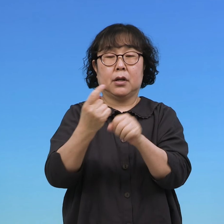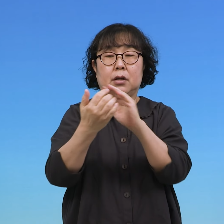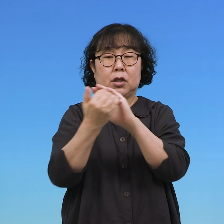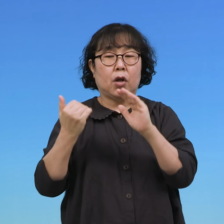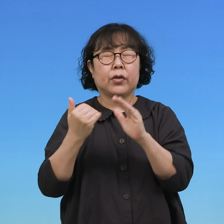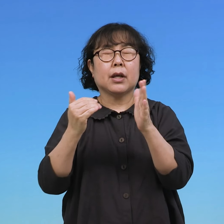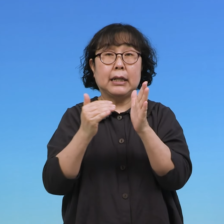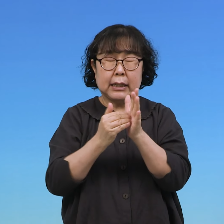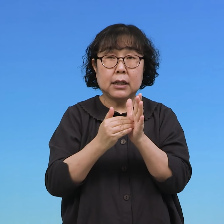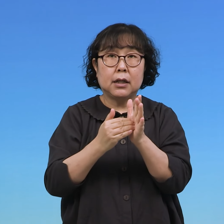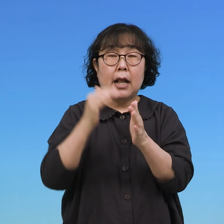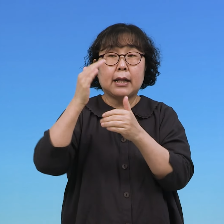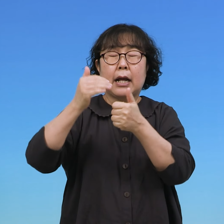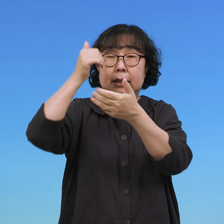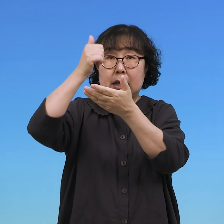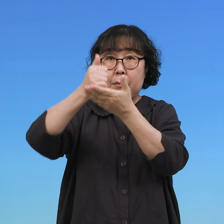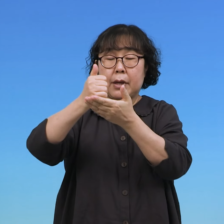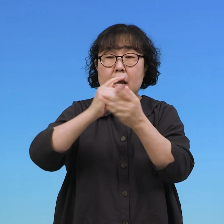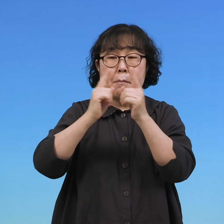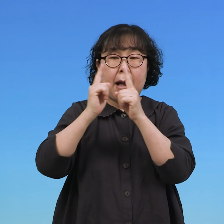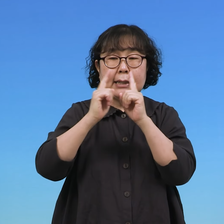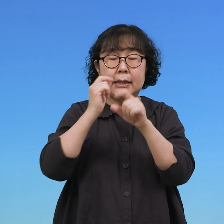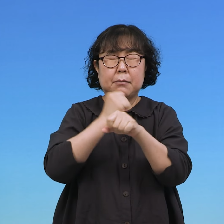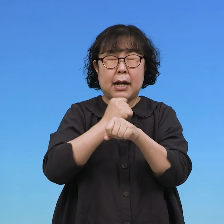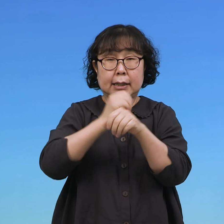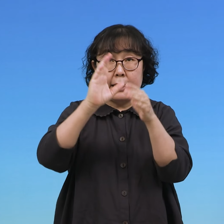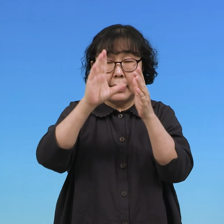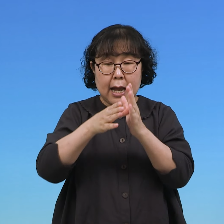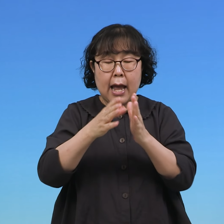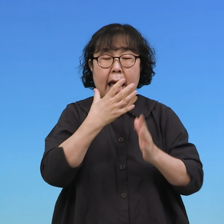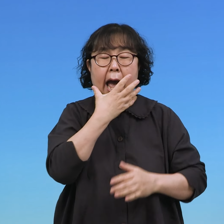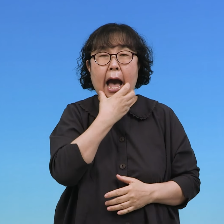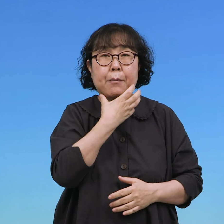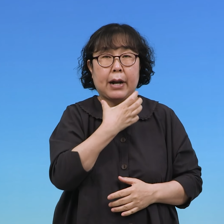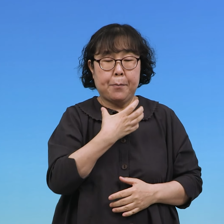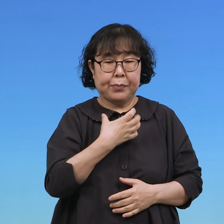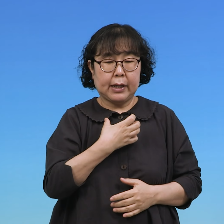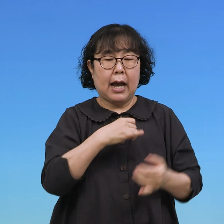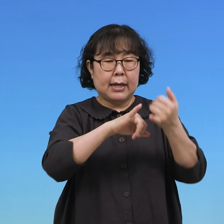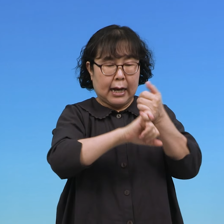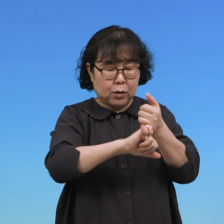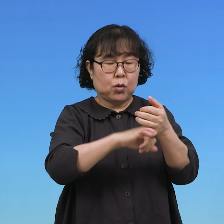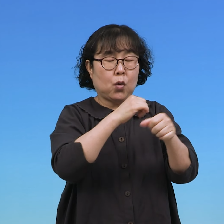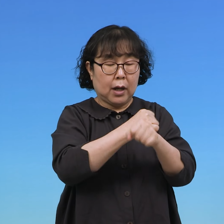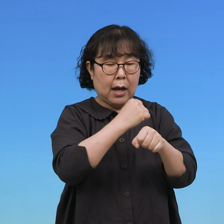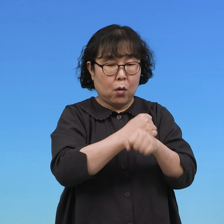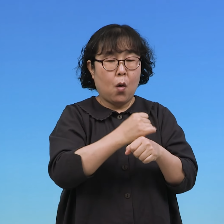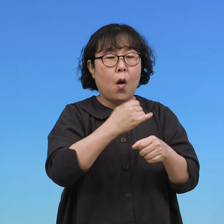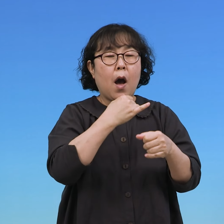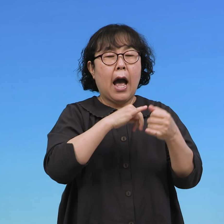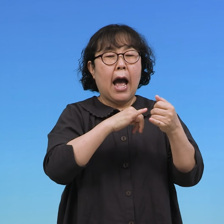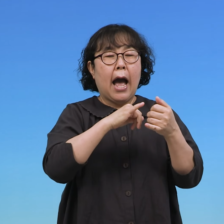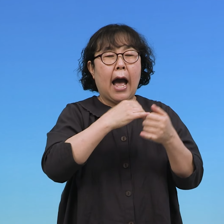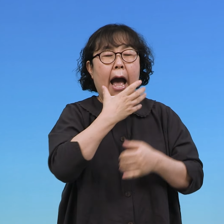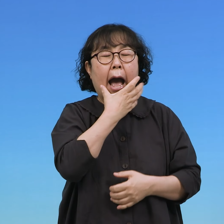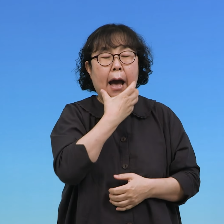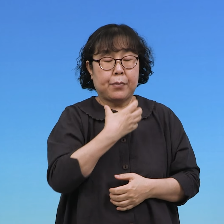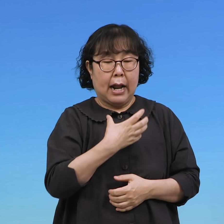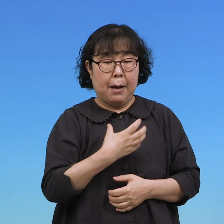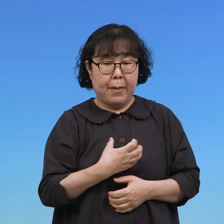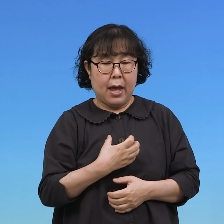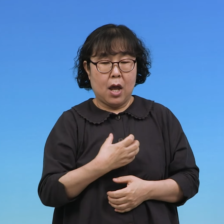이전까지는요, 하나님이 말씀하신 흐름을 보면 아브라함과 언약을 맺으시고 아브라함 후손들은